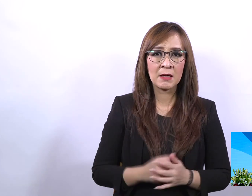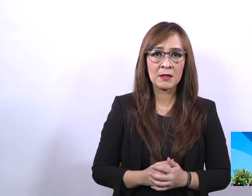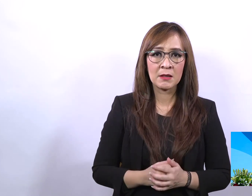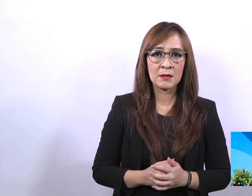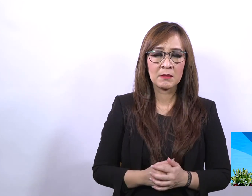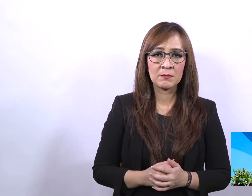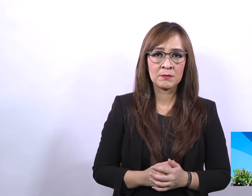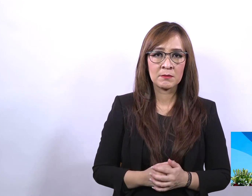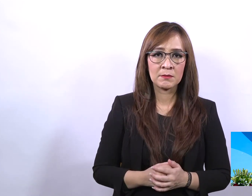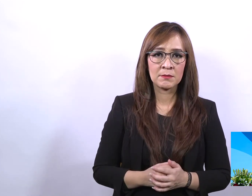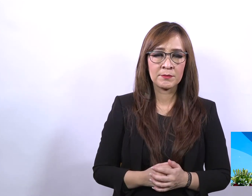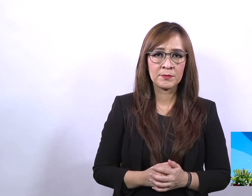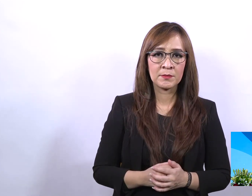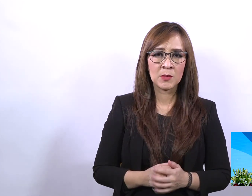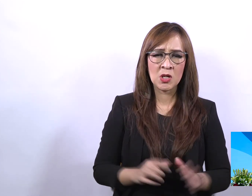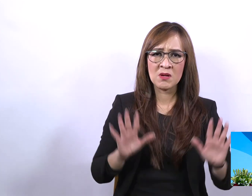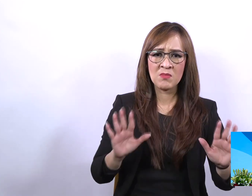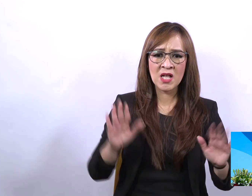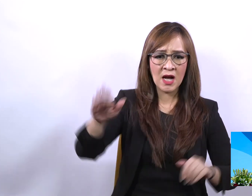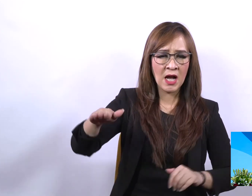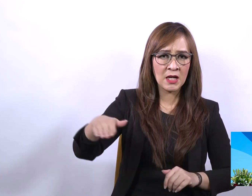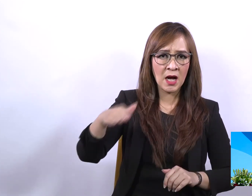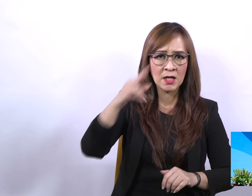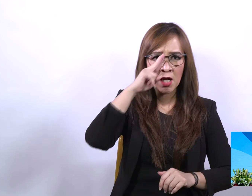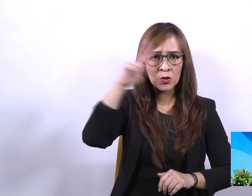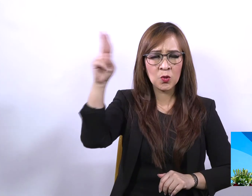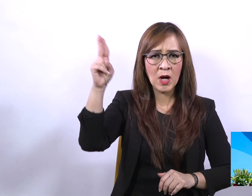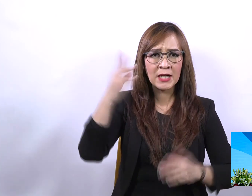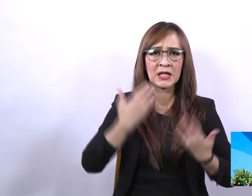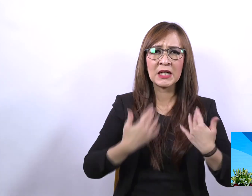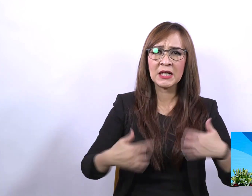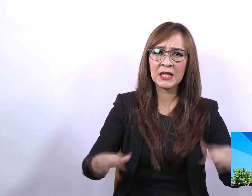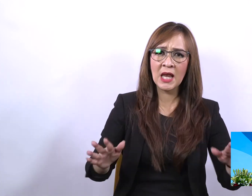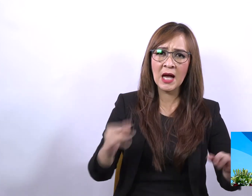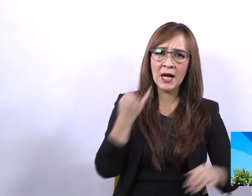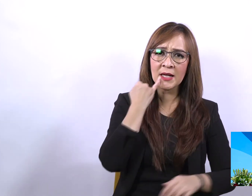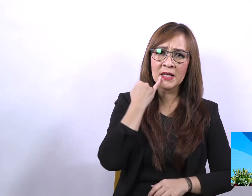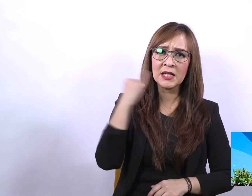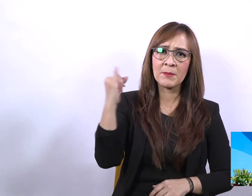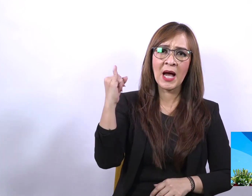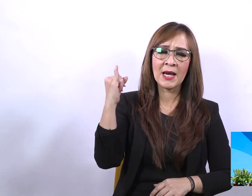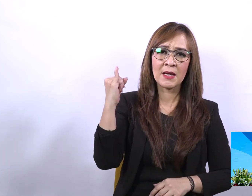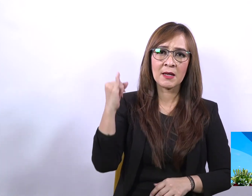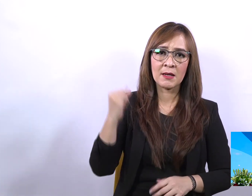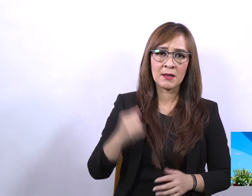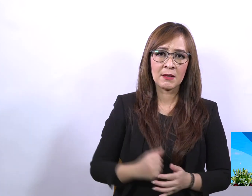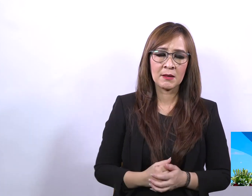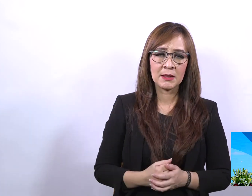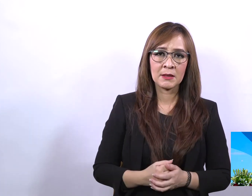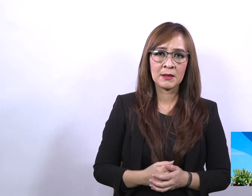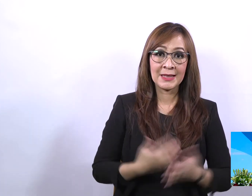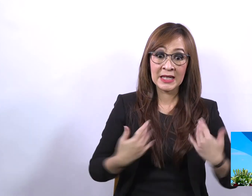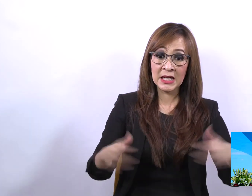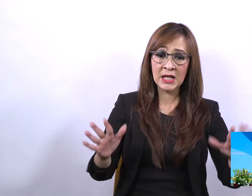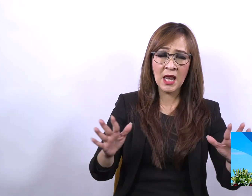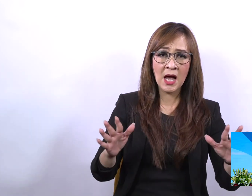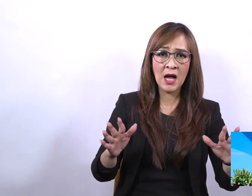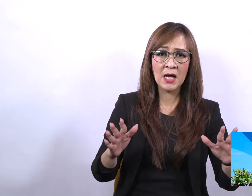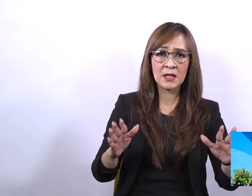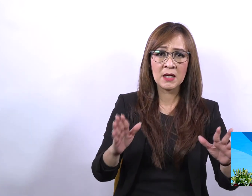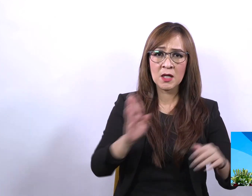Hai banyak anak-anak Tuhan the lost the lord's Ernest